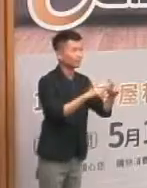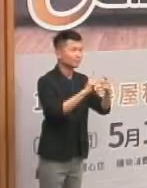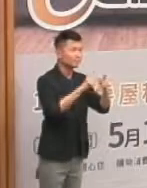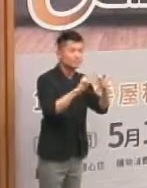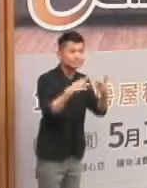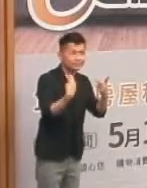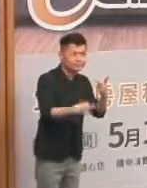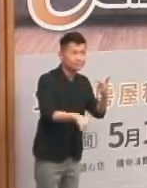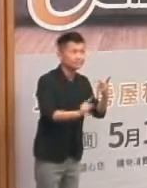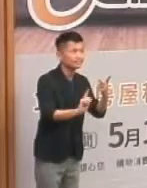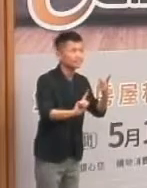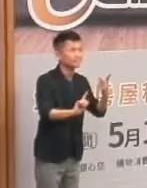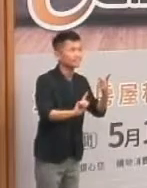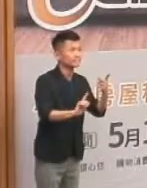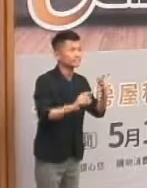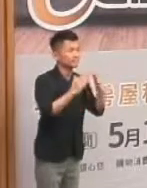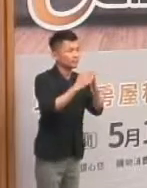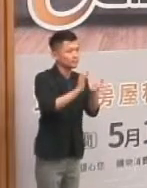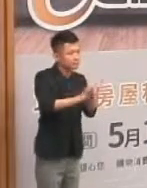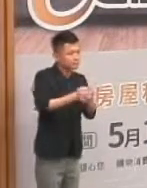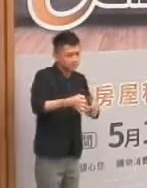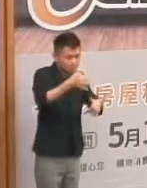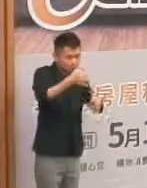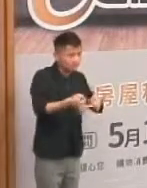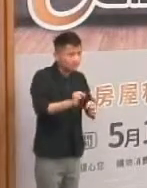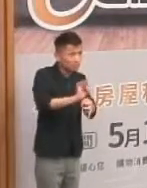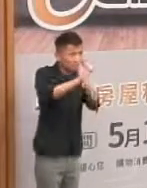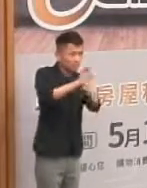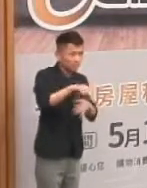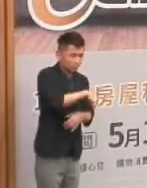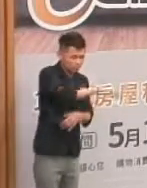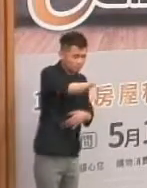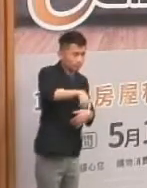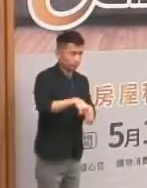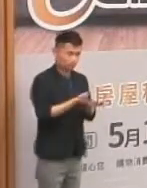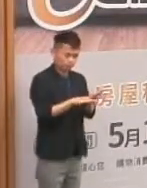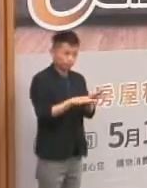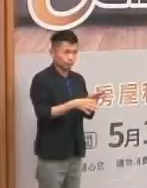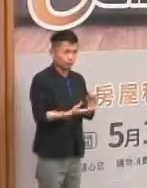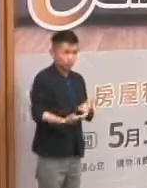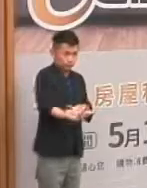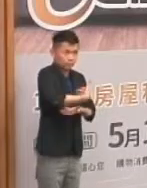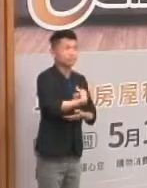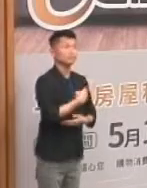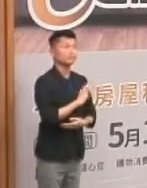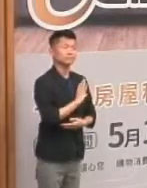加那个房屋的使用价值的一些建筑物，都是我们科征的一个范围。